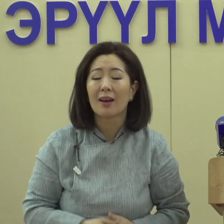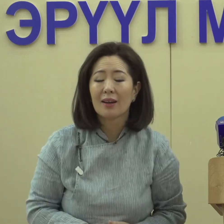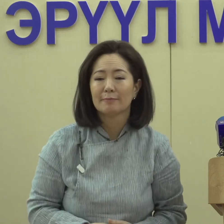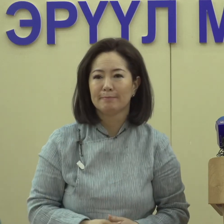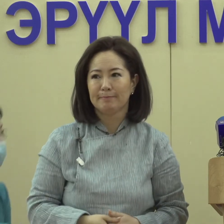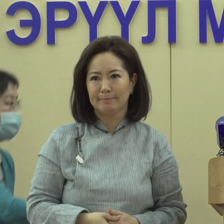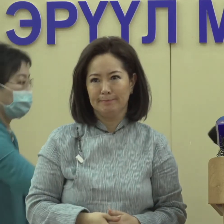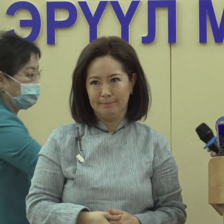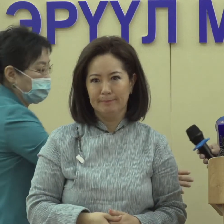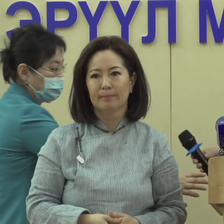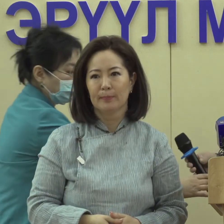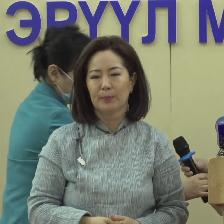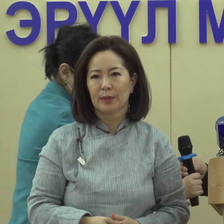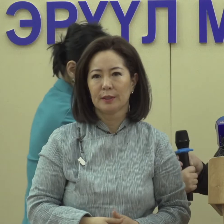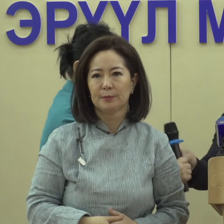байна.